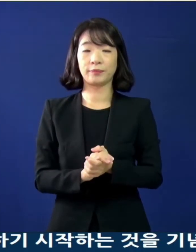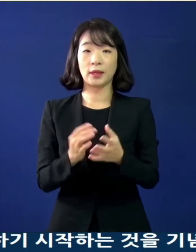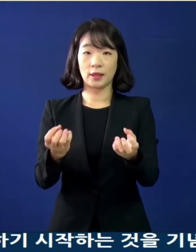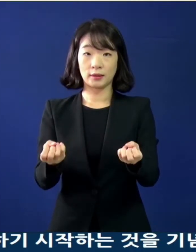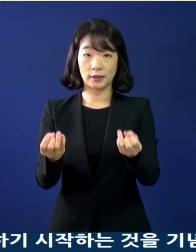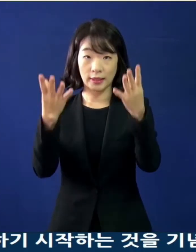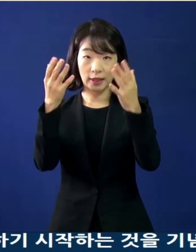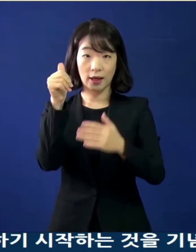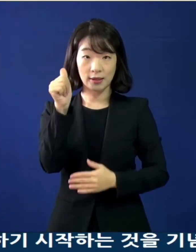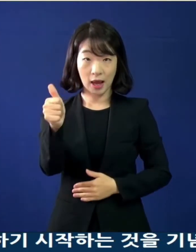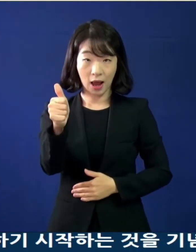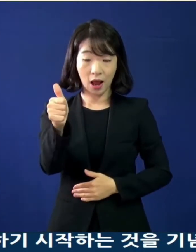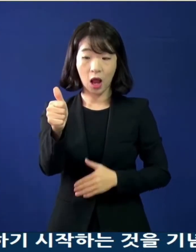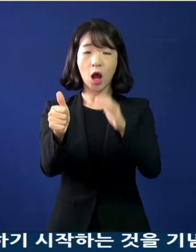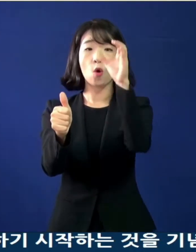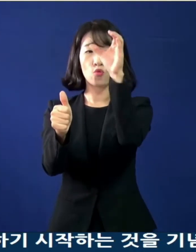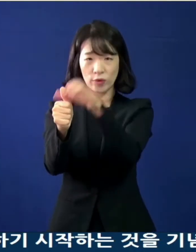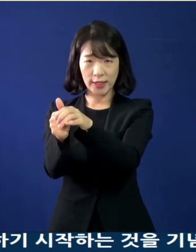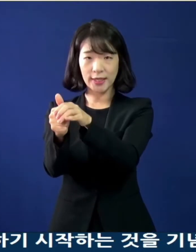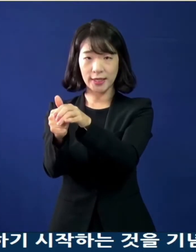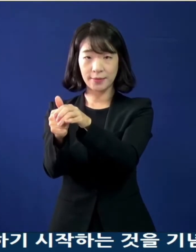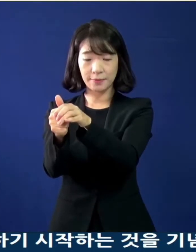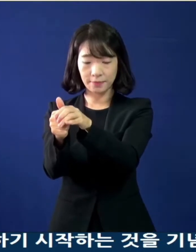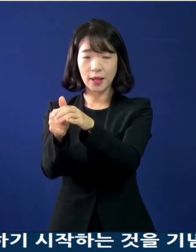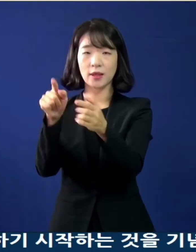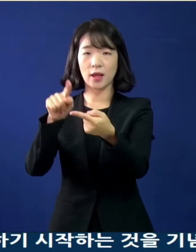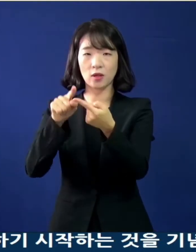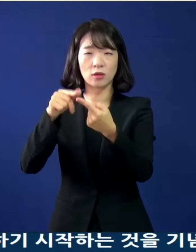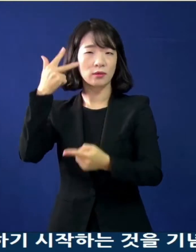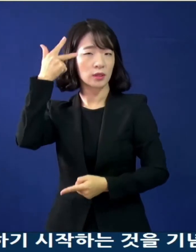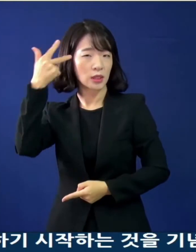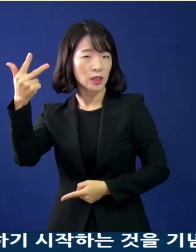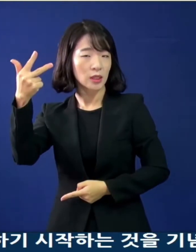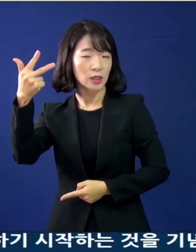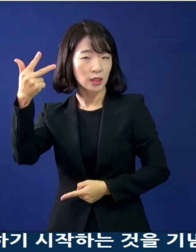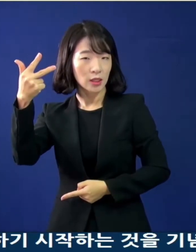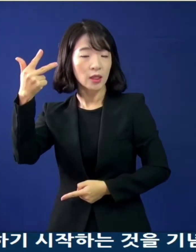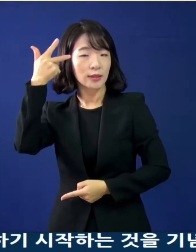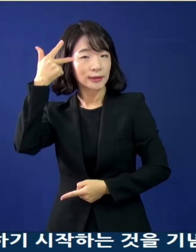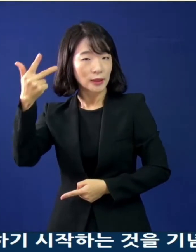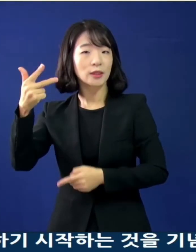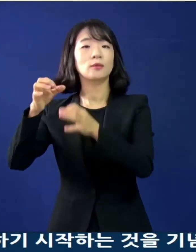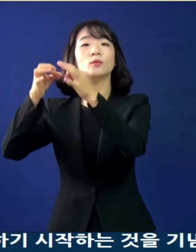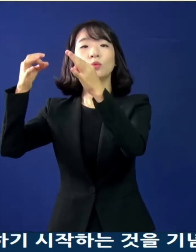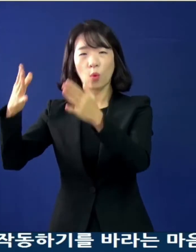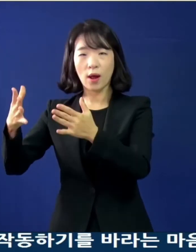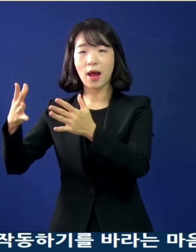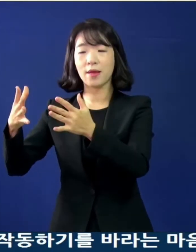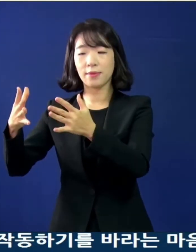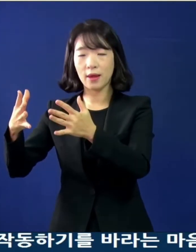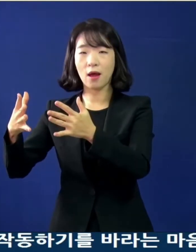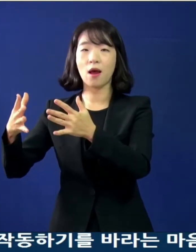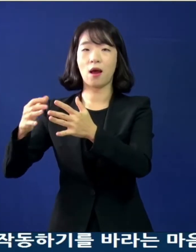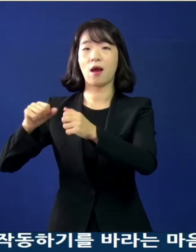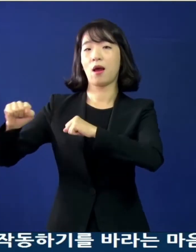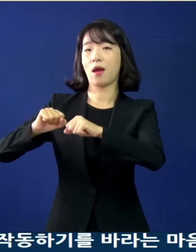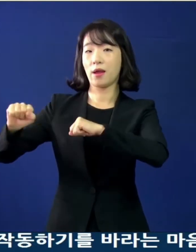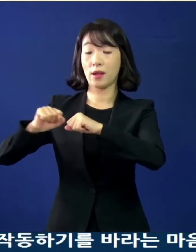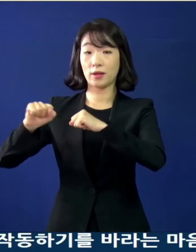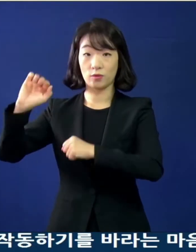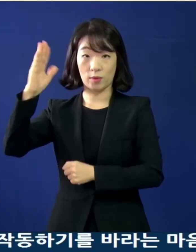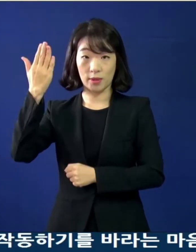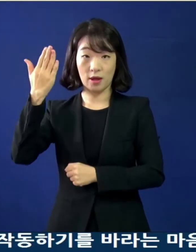7일 동안 지속이 됩니다. 그리고 8일째에 특별한 그 제사를 한 번 더 드리게 되는데,